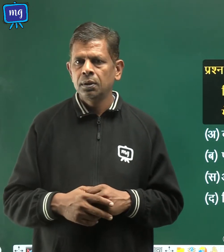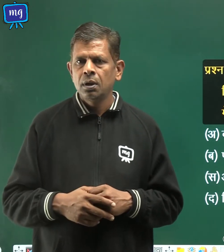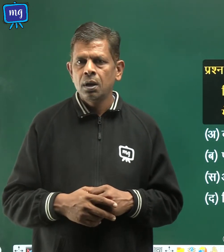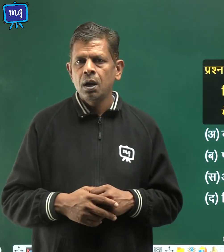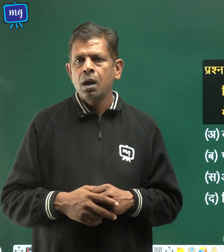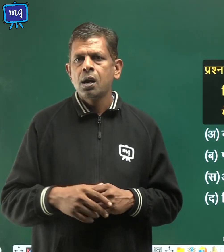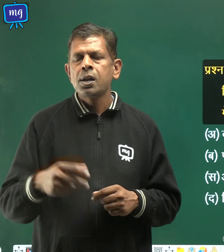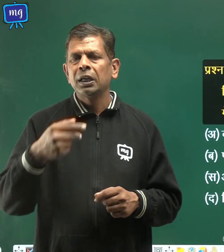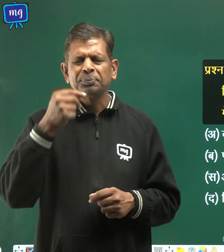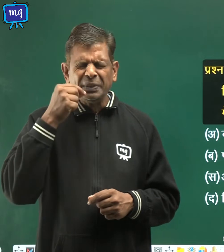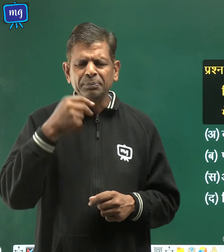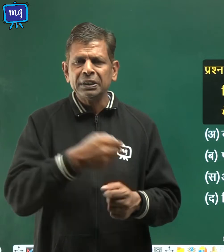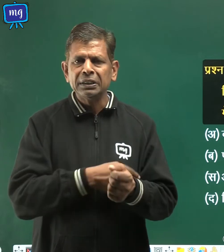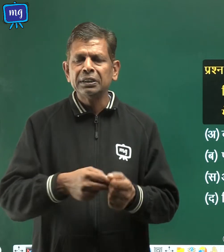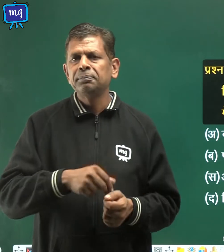एस्कॉर्बिक अम्ल